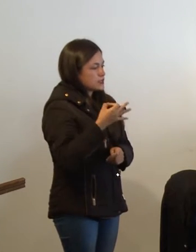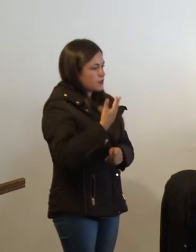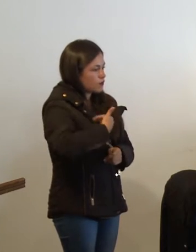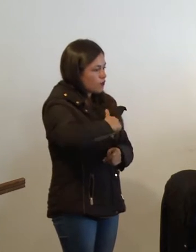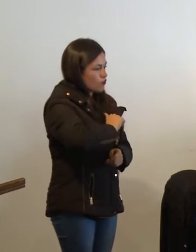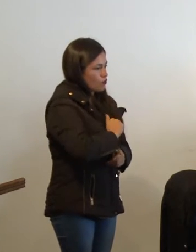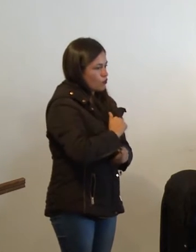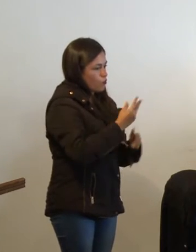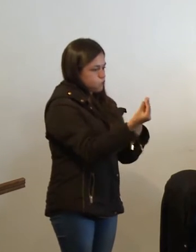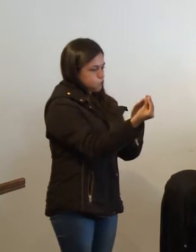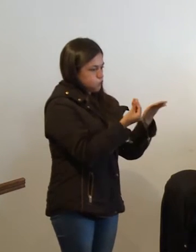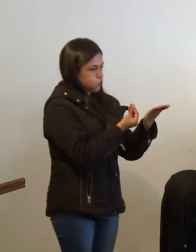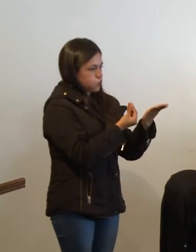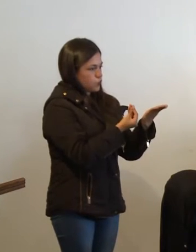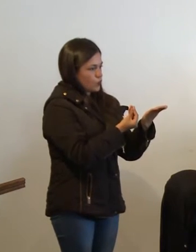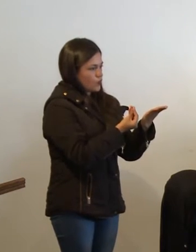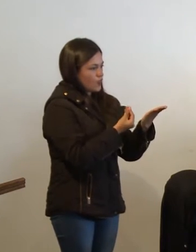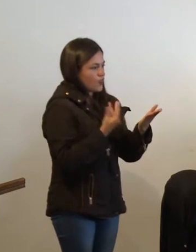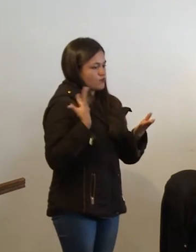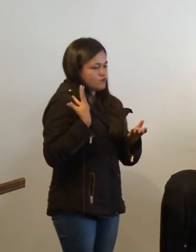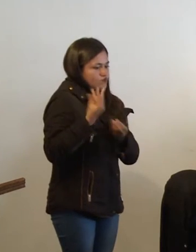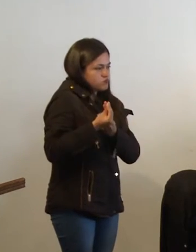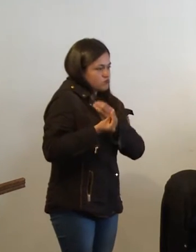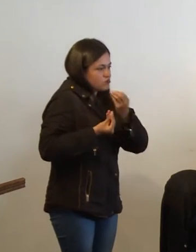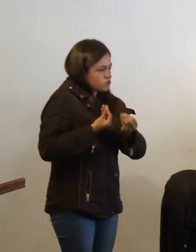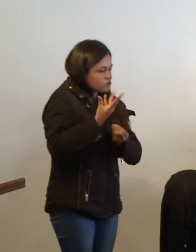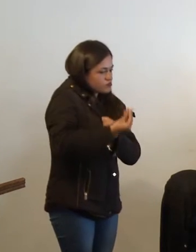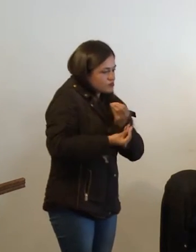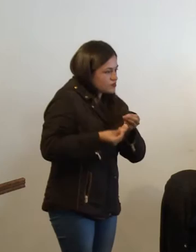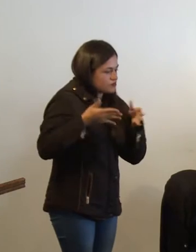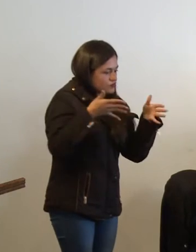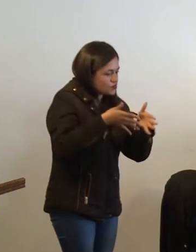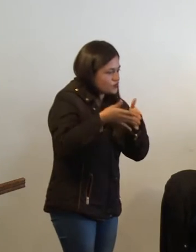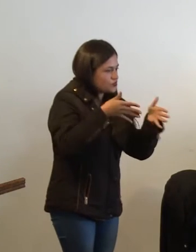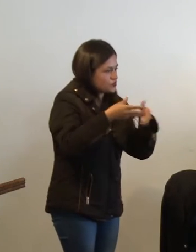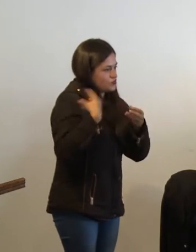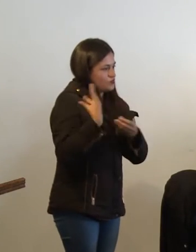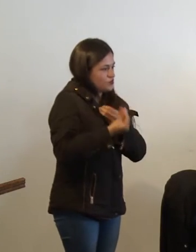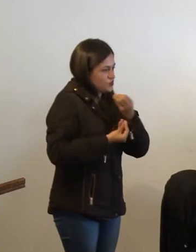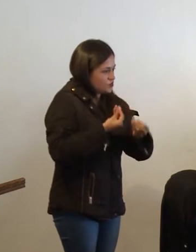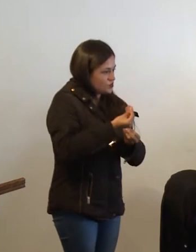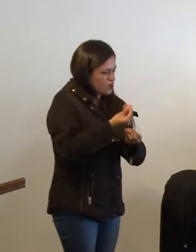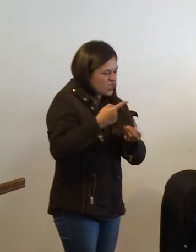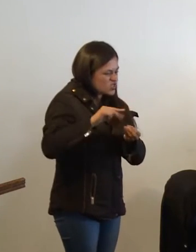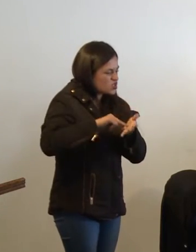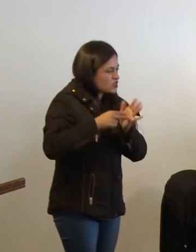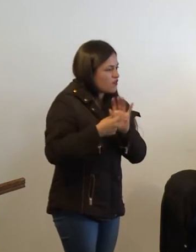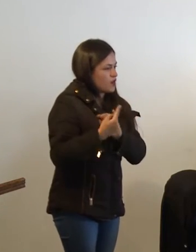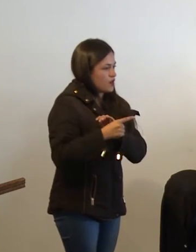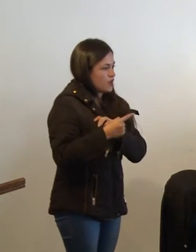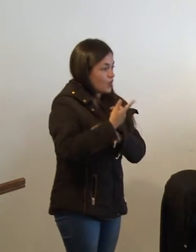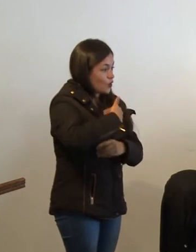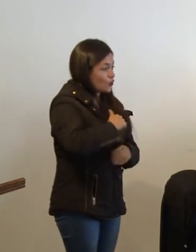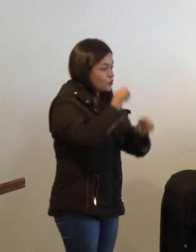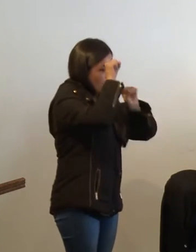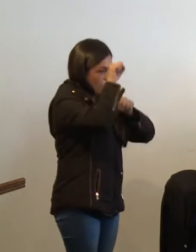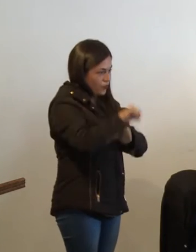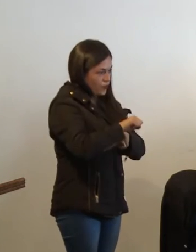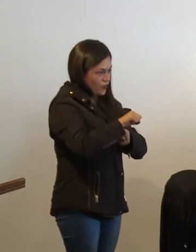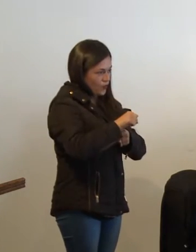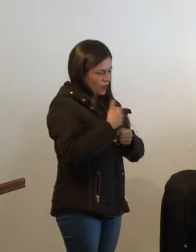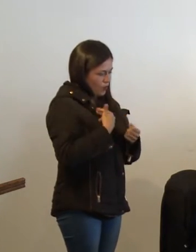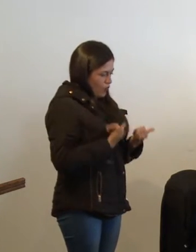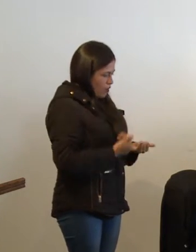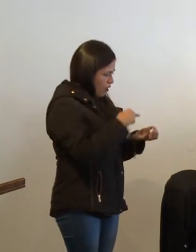en condición de herederos. Esto significa claramente que para poder leer nuestro